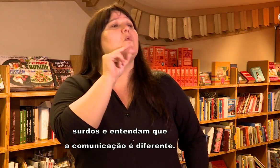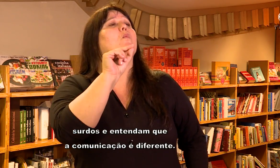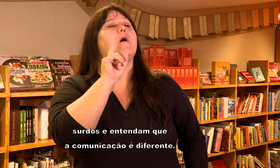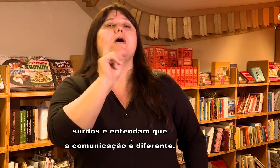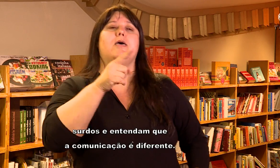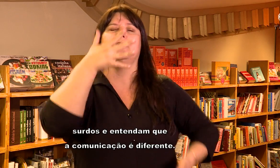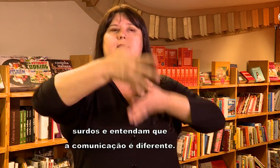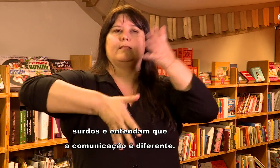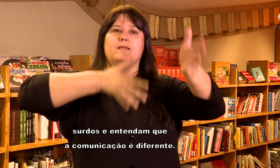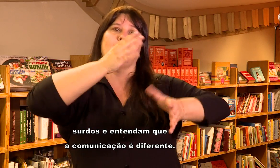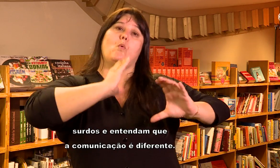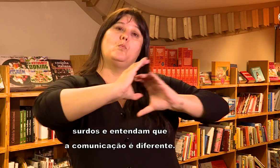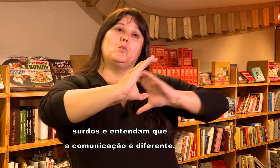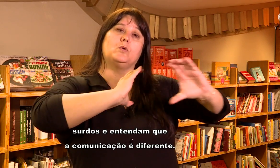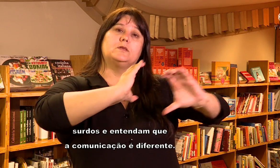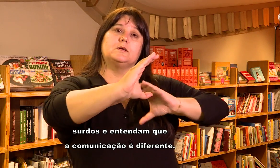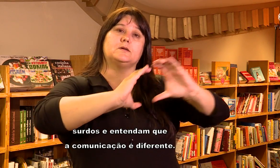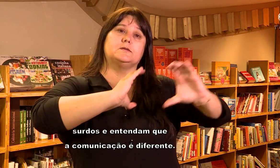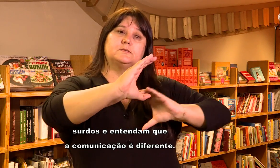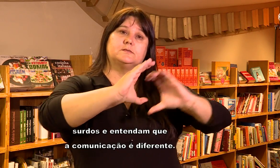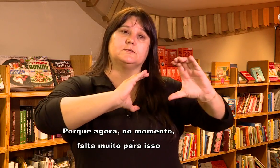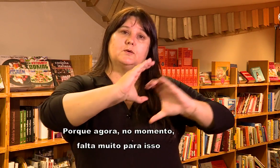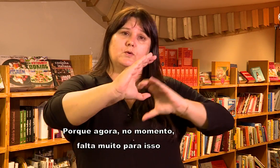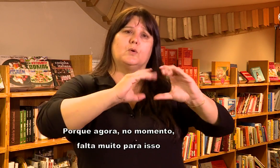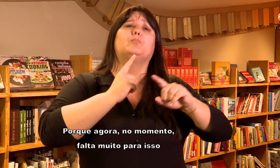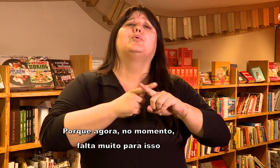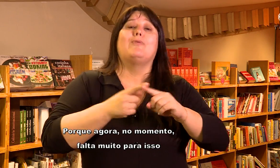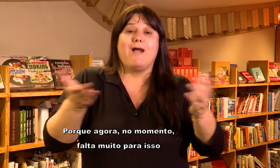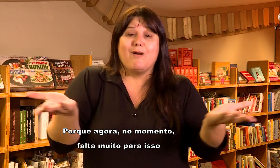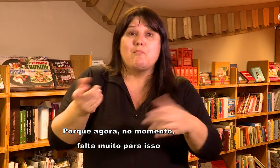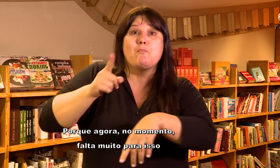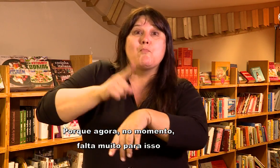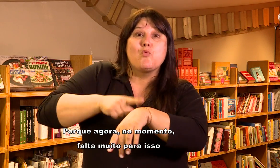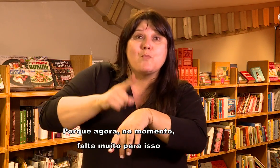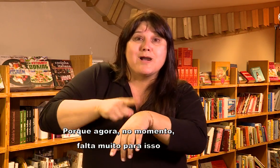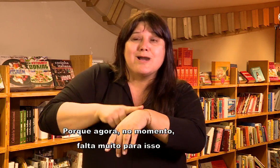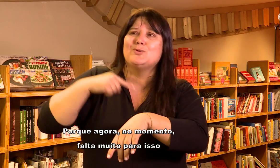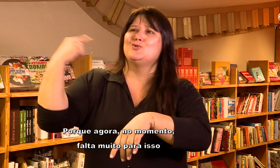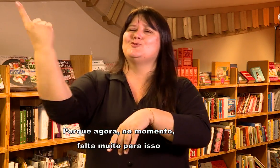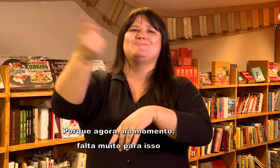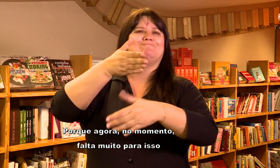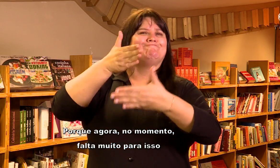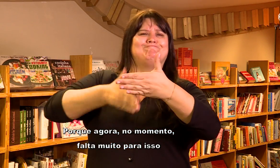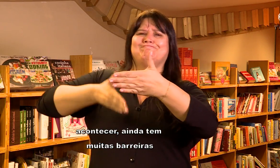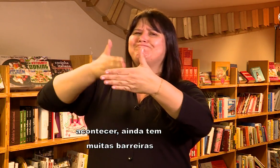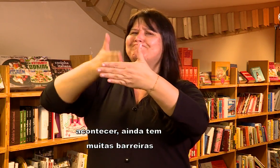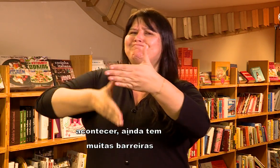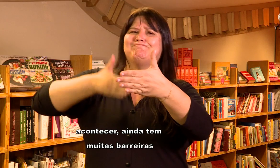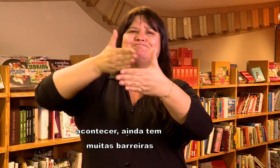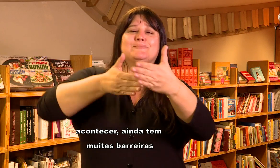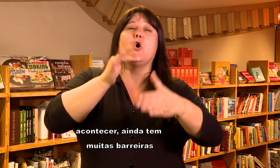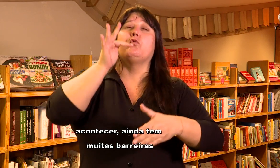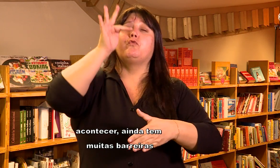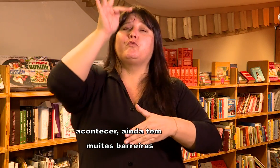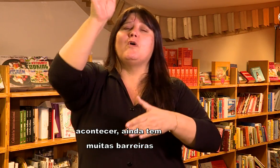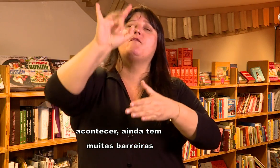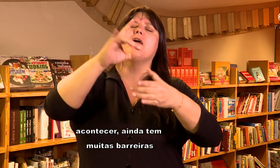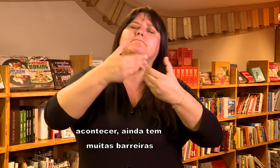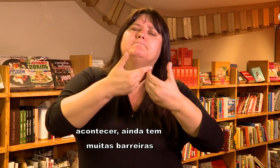que a comunicação é diferente. Porque agora, no momento, falta muito para isso acontecer. Ainda tem muitas barreiras